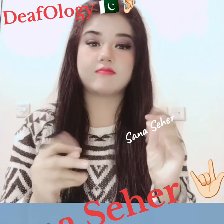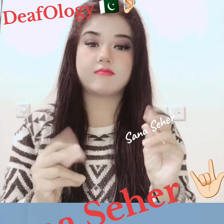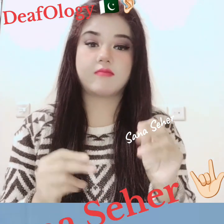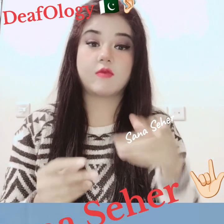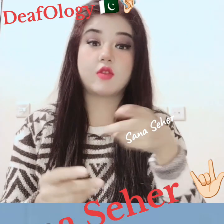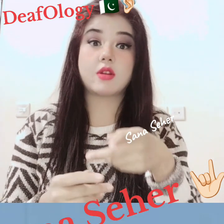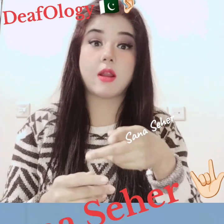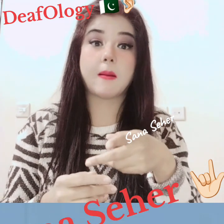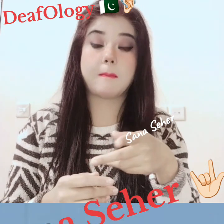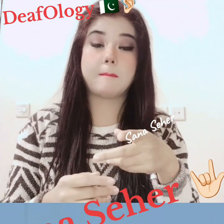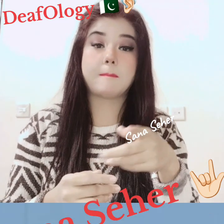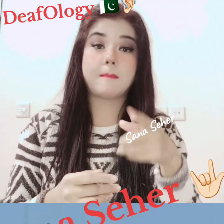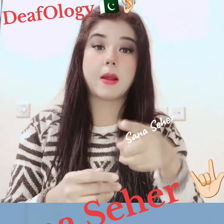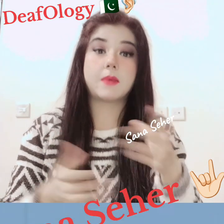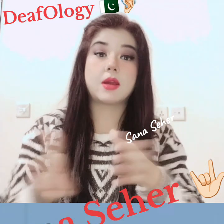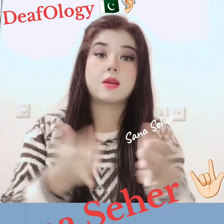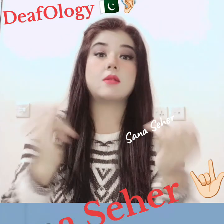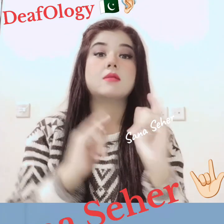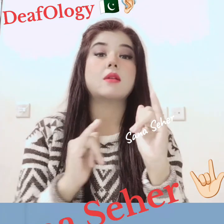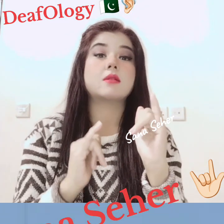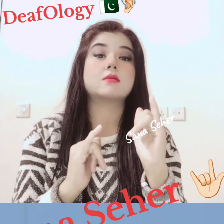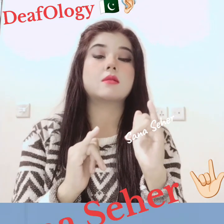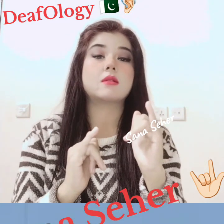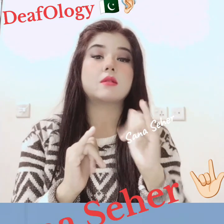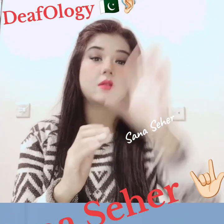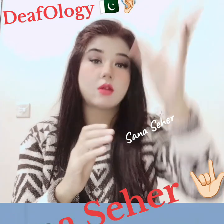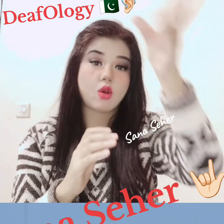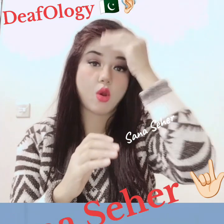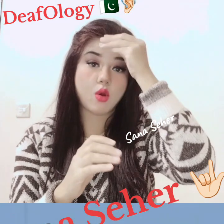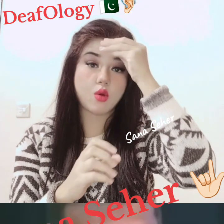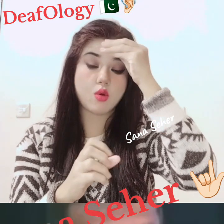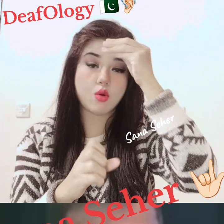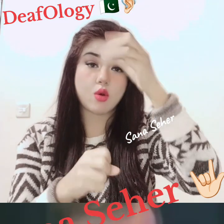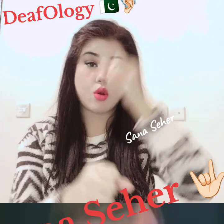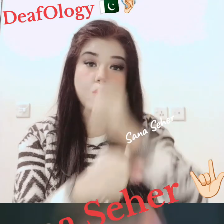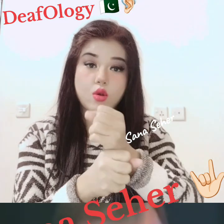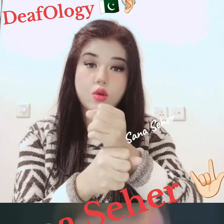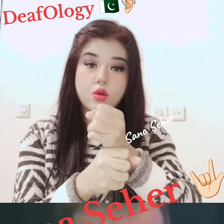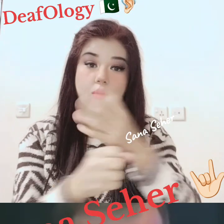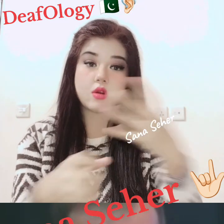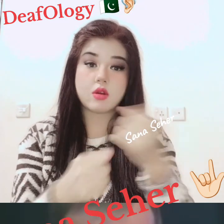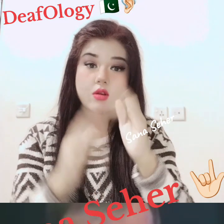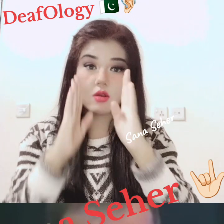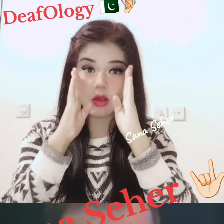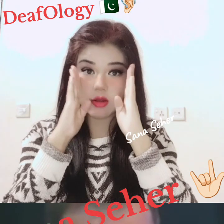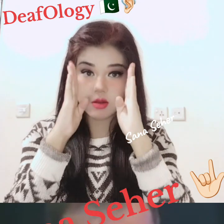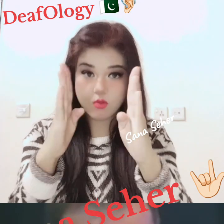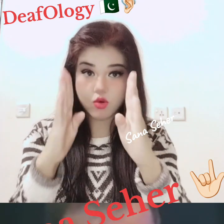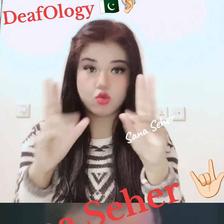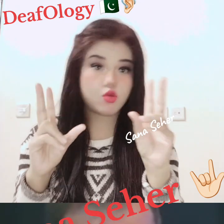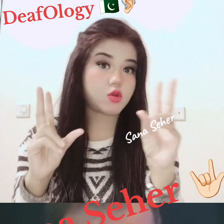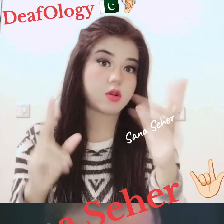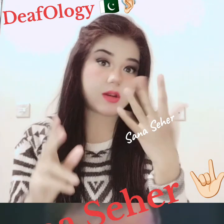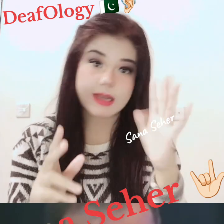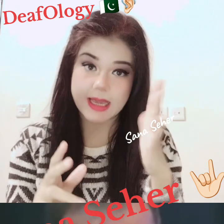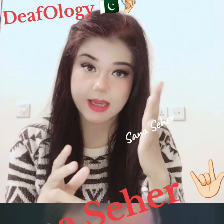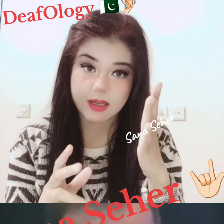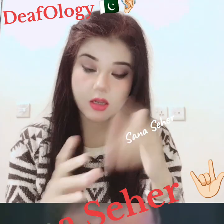जब आपकी ऊपर जो सियासत है, आपके ऊपर जो हुक्मरान है, वो इन तमाम चीजों पे तवज्जो नहीं देगा